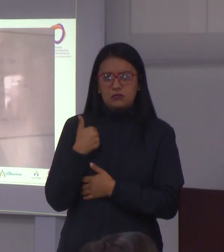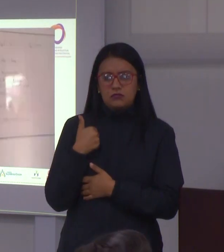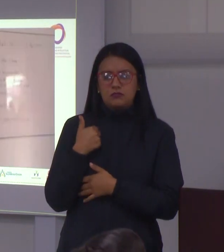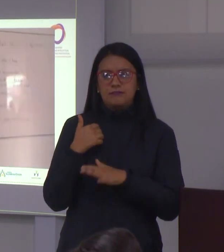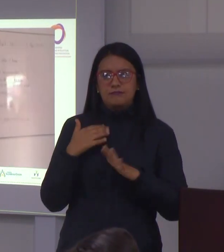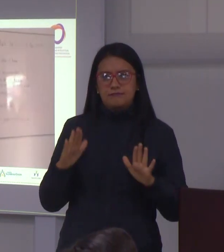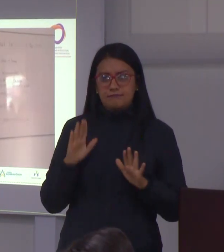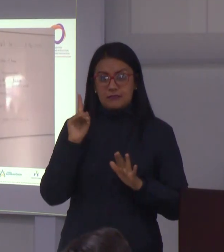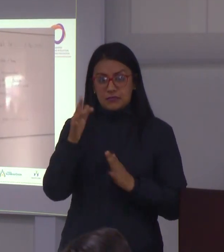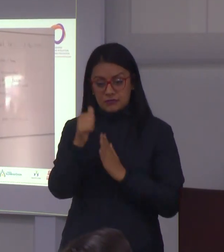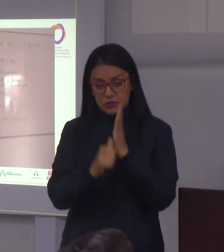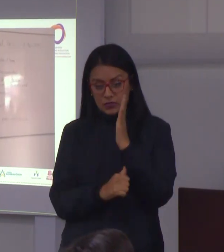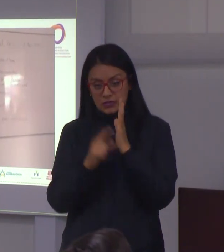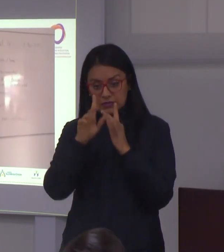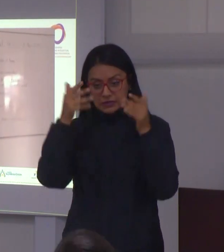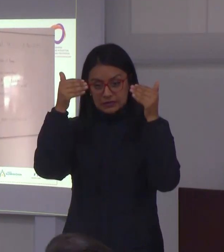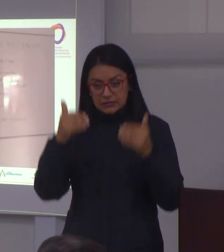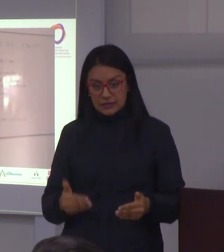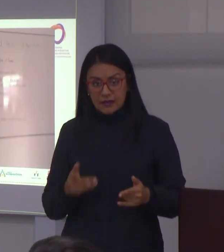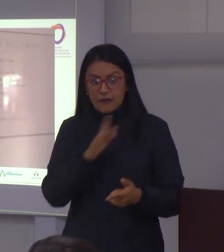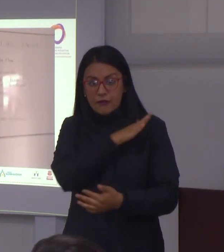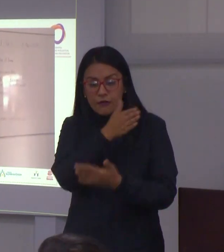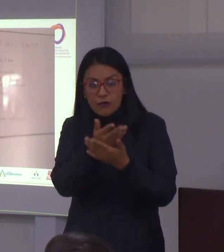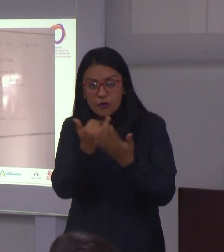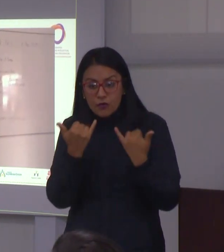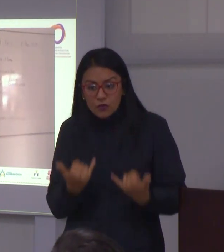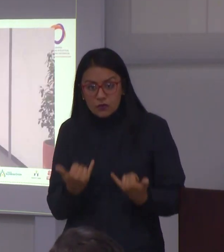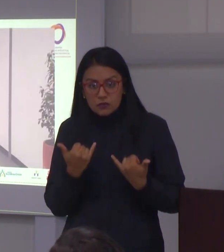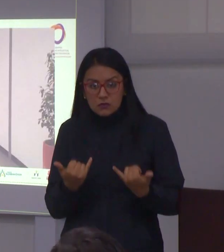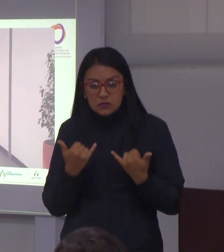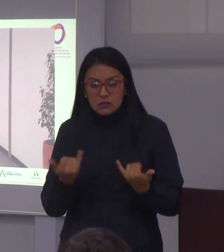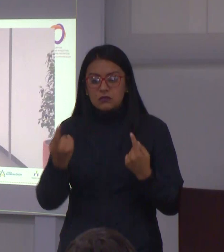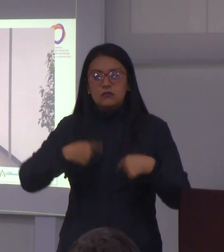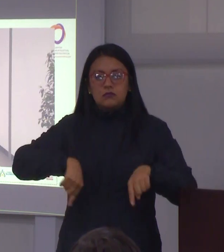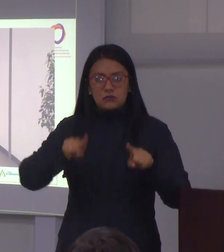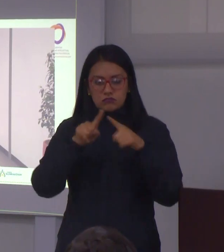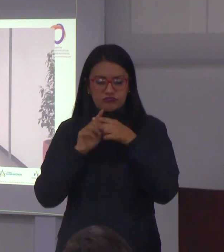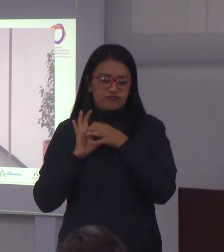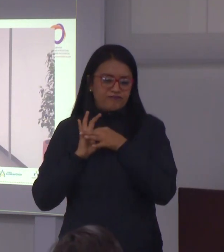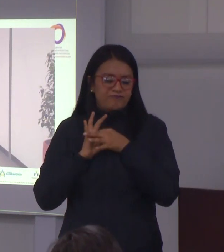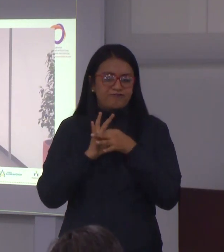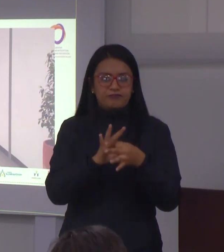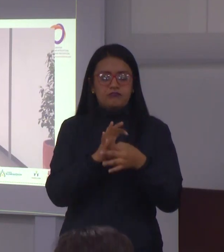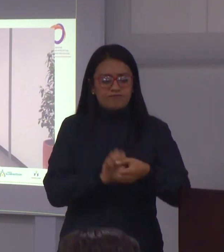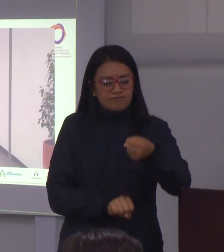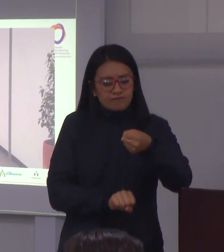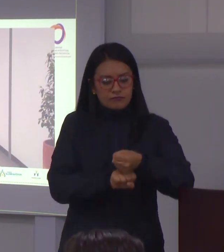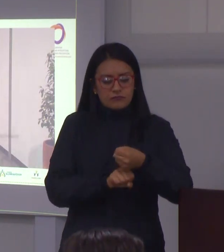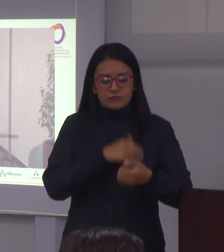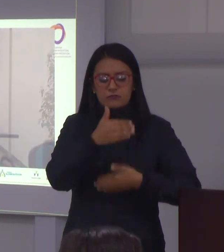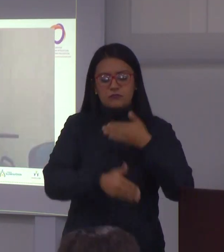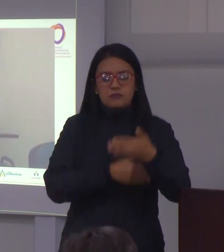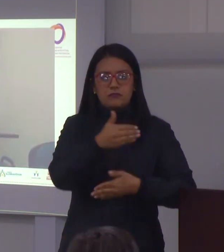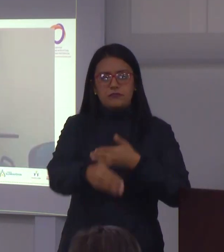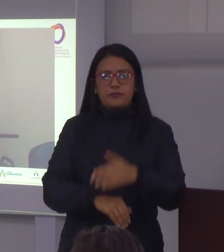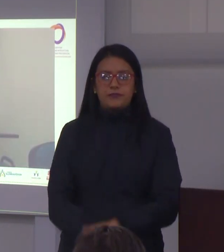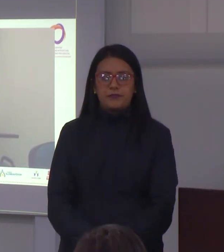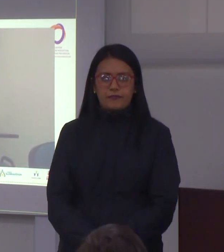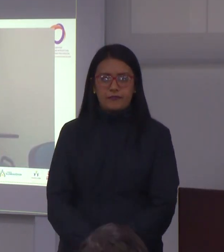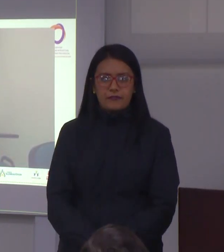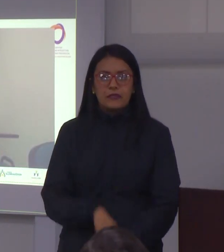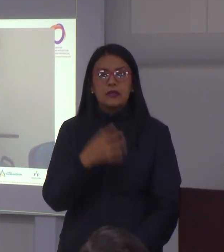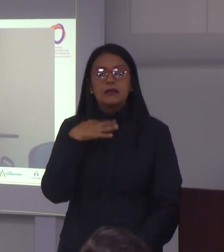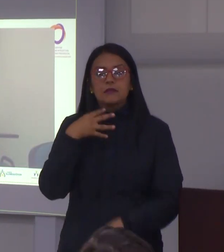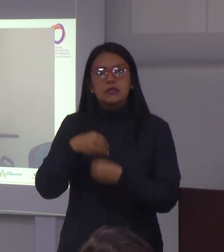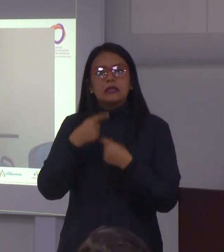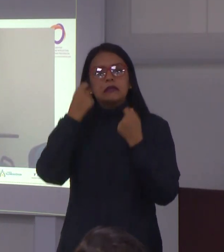espera en un programa de discapacidad en este momento, que es que podamos ser un co-equipero también en este proceso. Y además